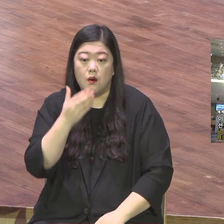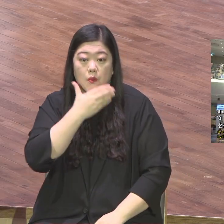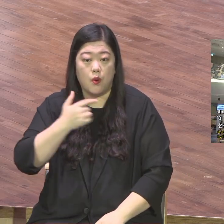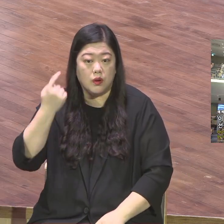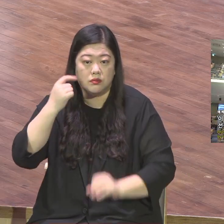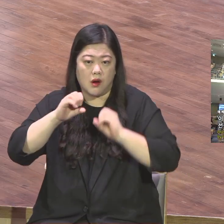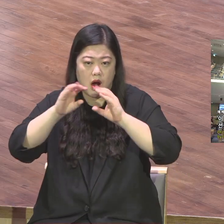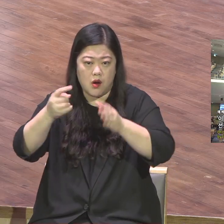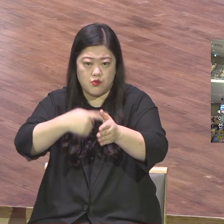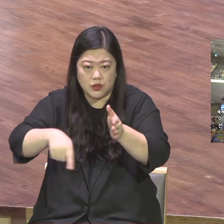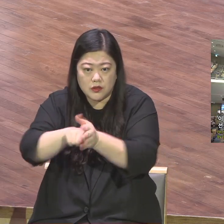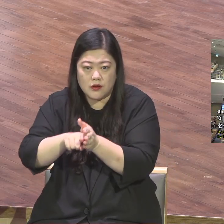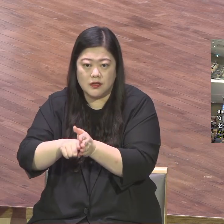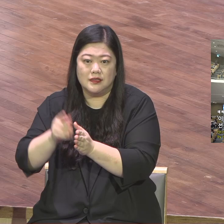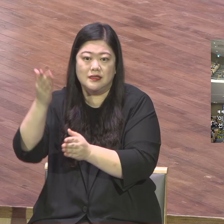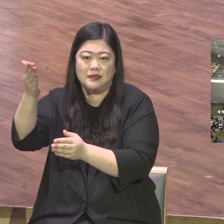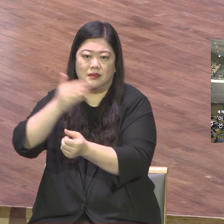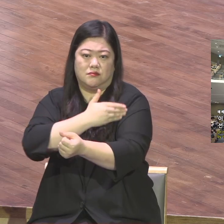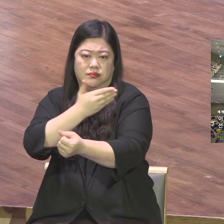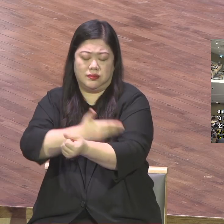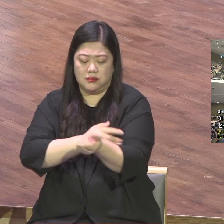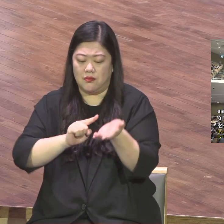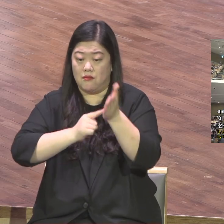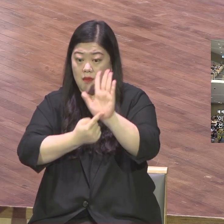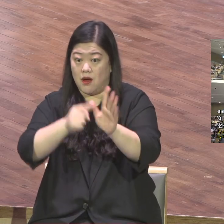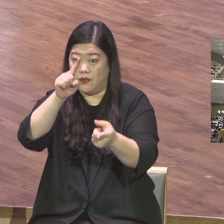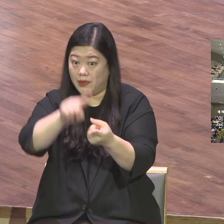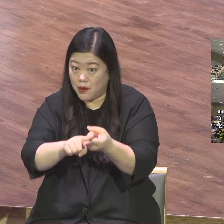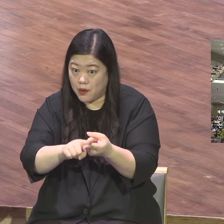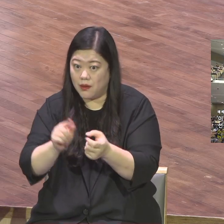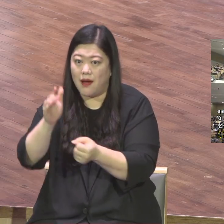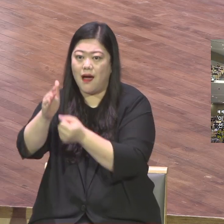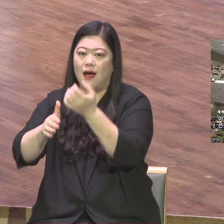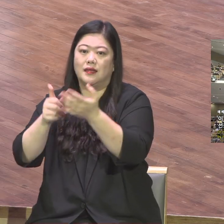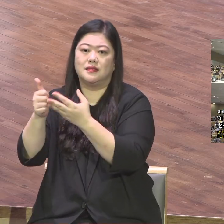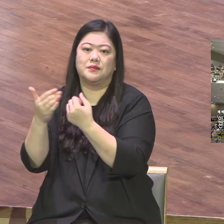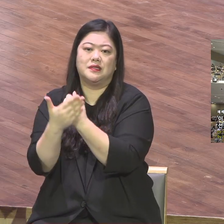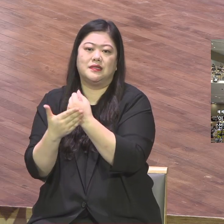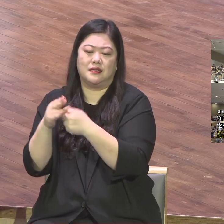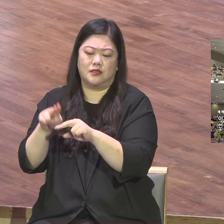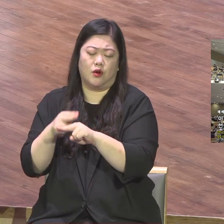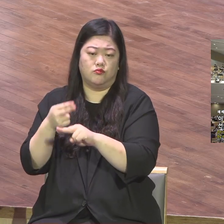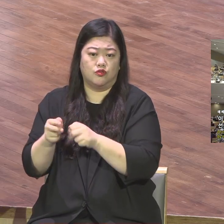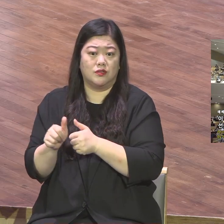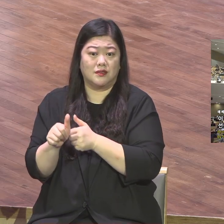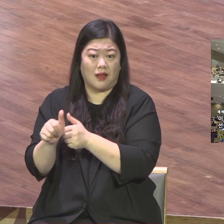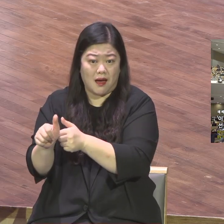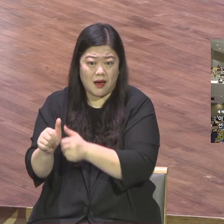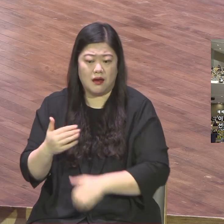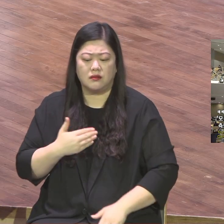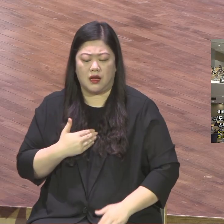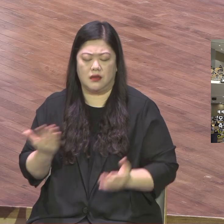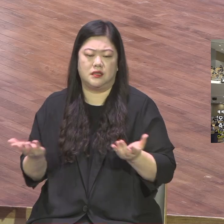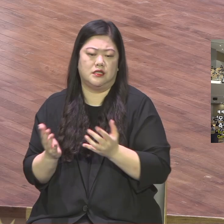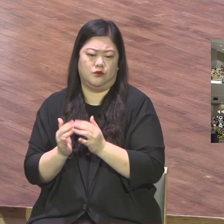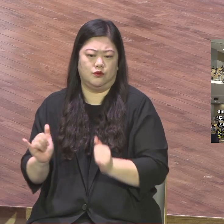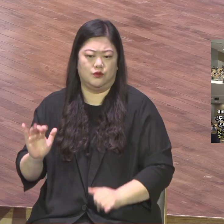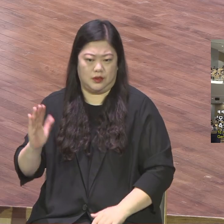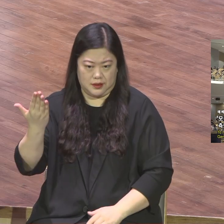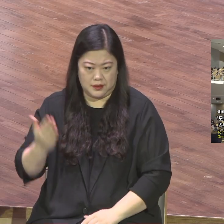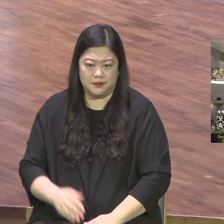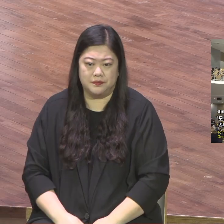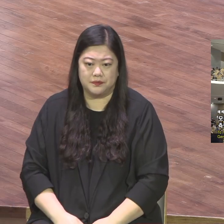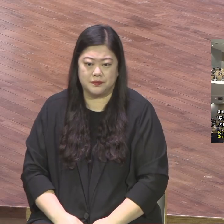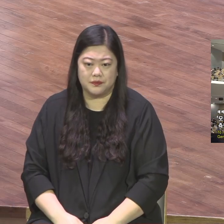복음을 위하여 그의 능력이 역사하는 대로 내게 주신 하나님의 은혜의 선물에 따라 내가 일꾼이 되었노라.